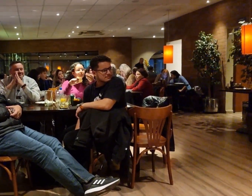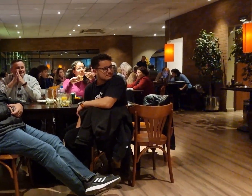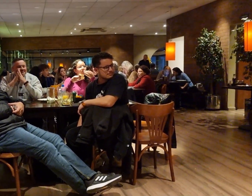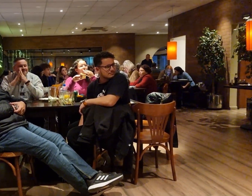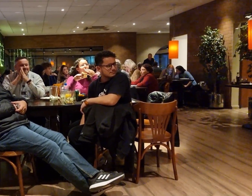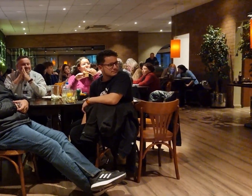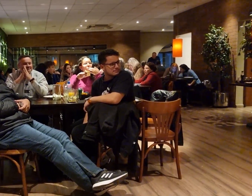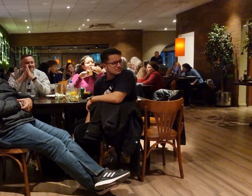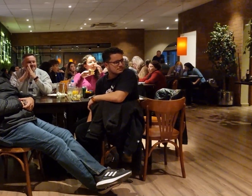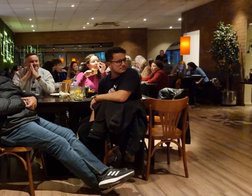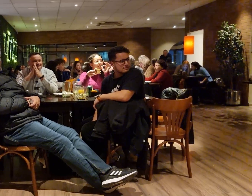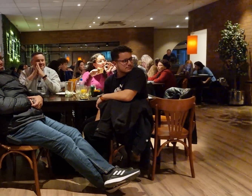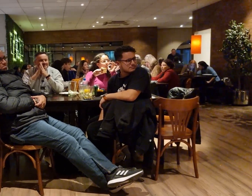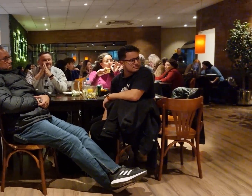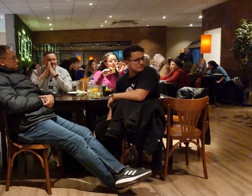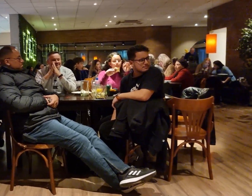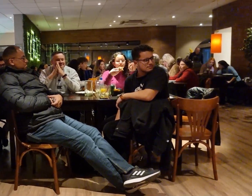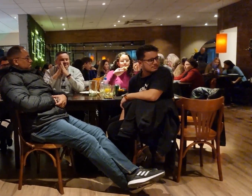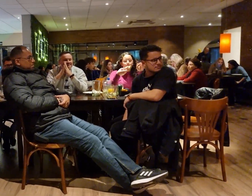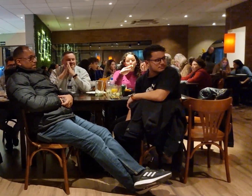ouvinte? Imagina?